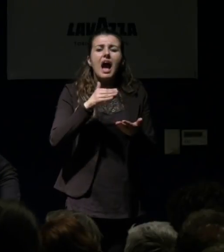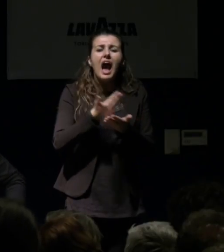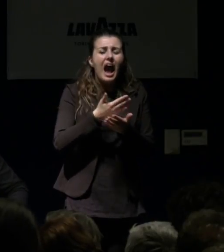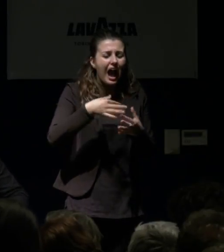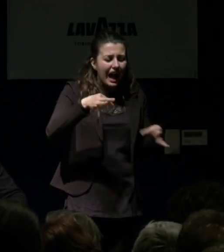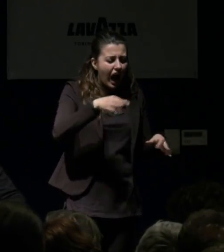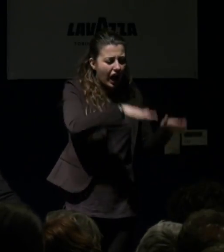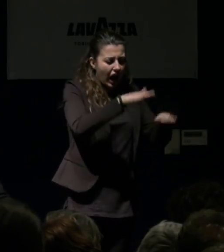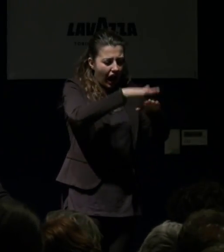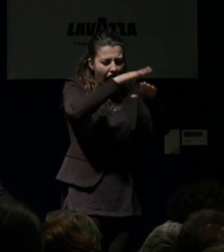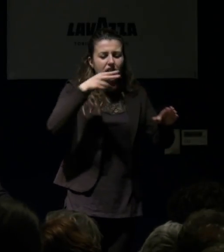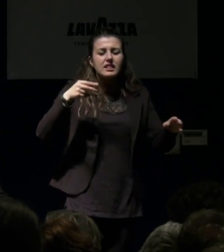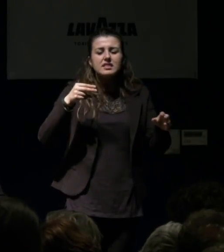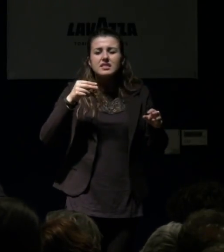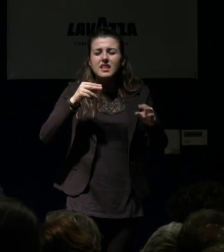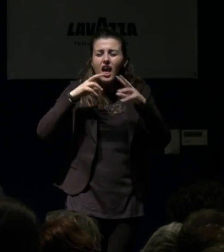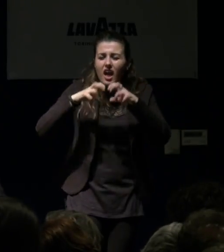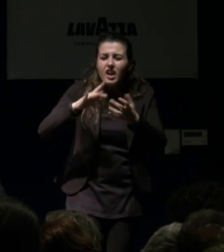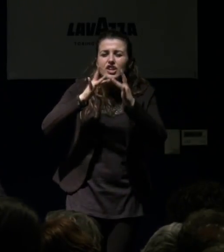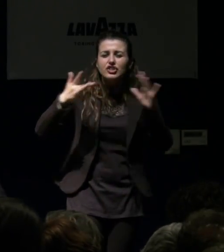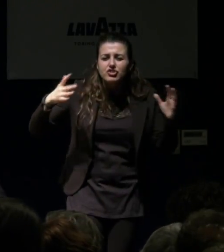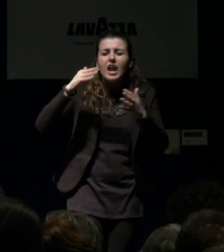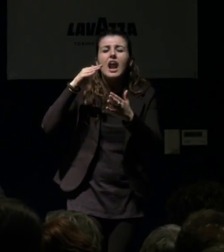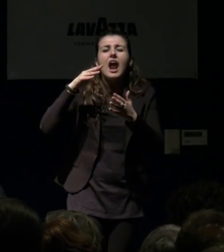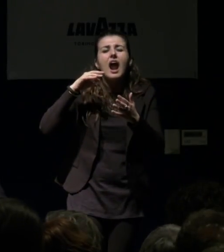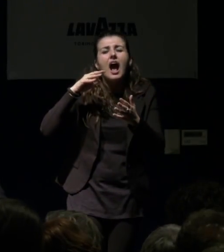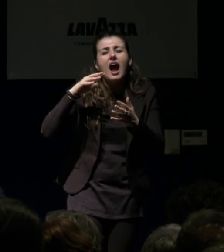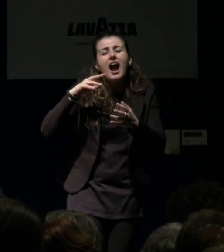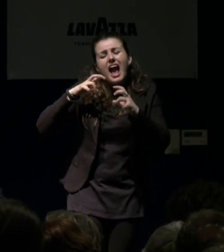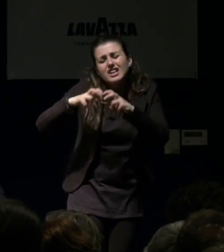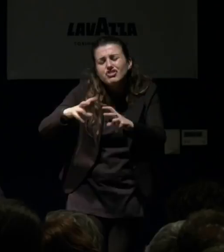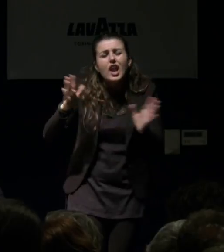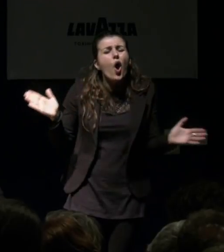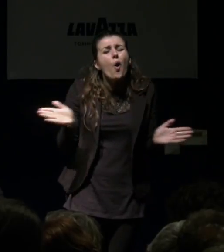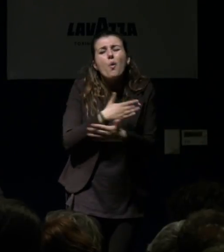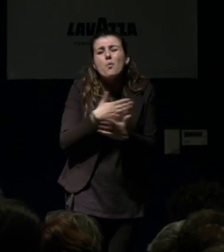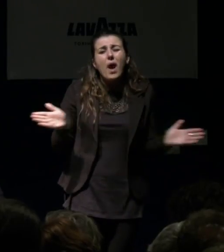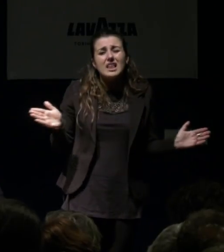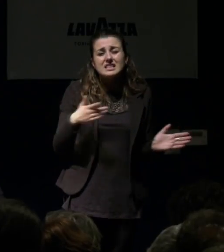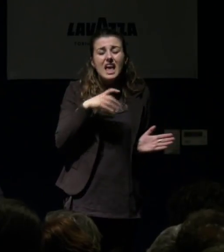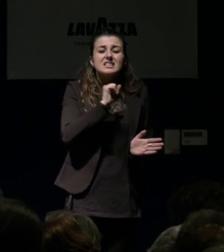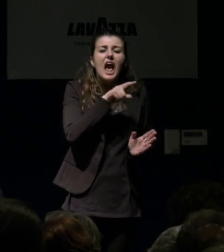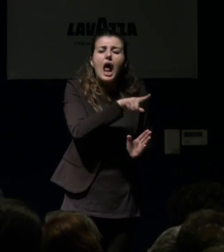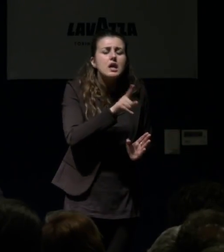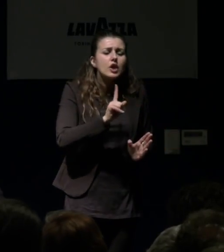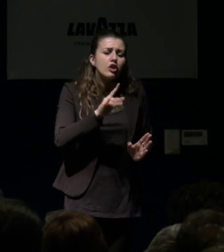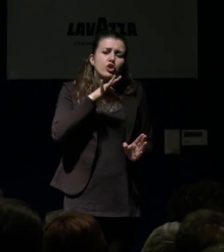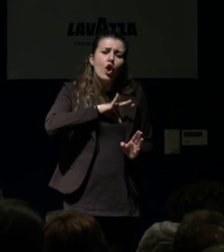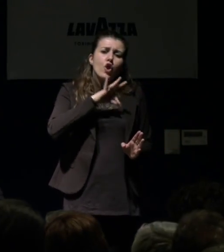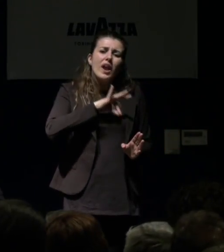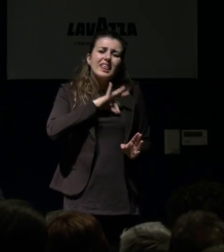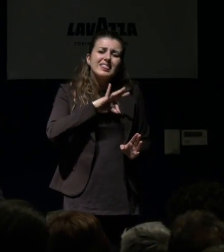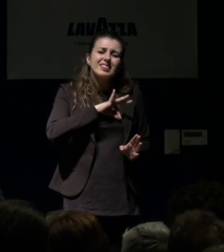file sterminato questo il suo metodo analisi ma analisi sterminata ad alessando non interessa